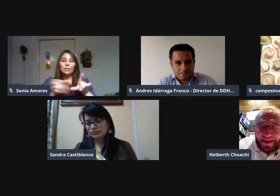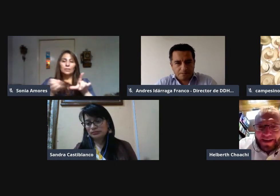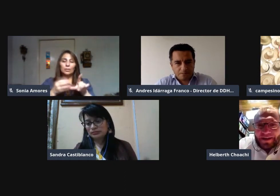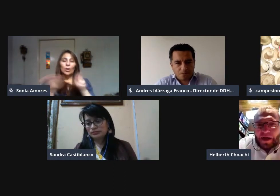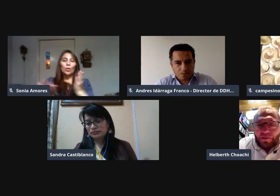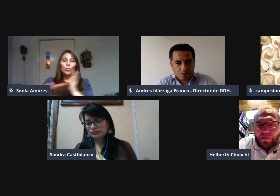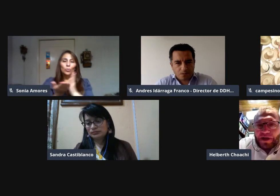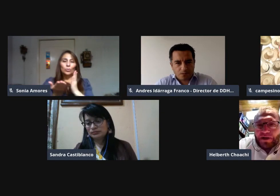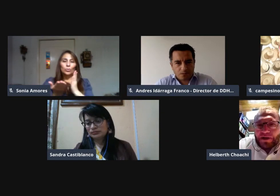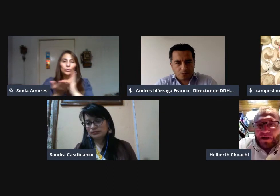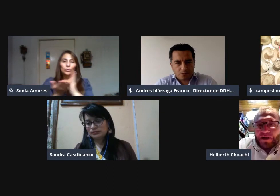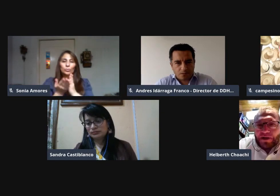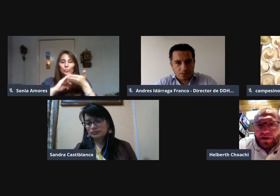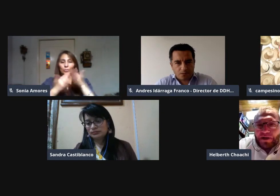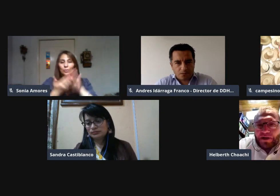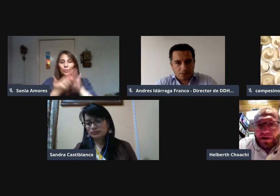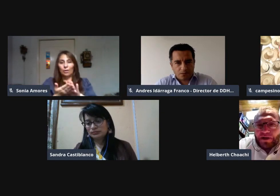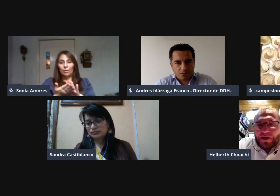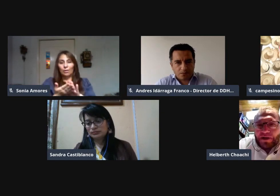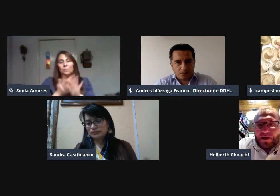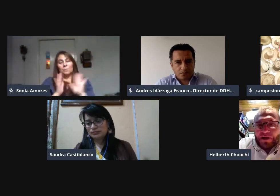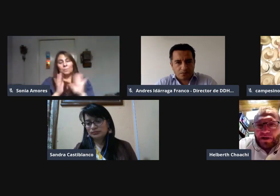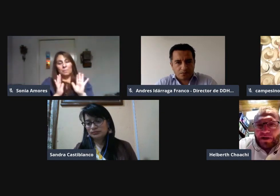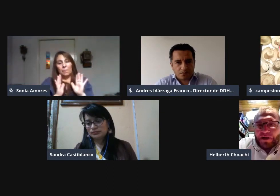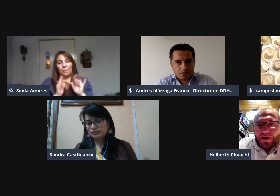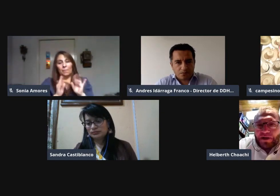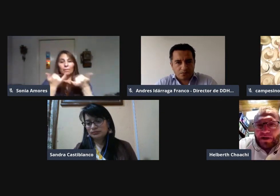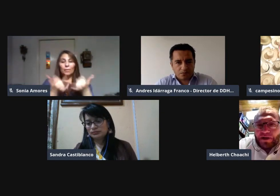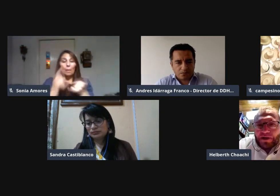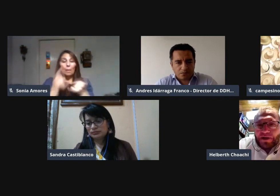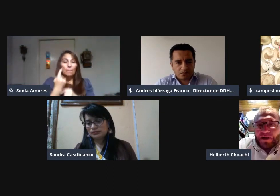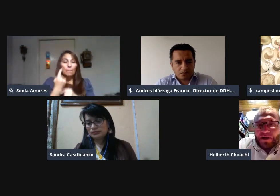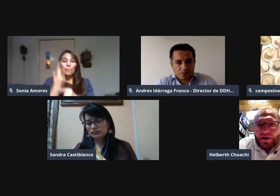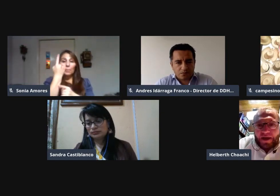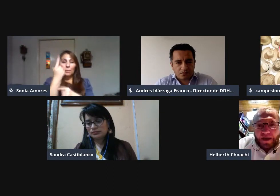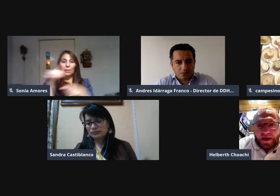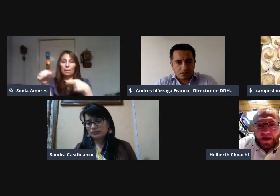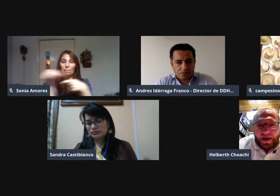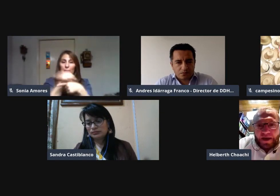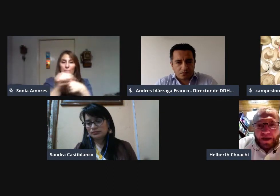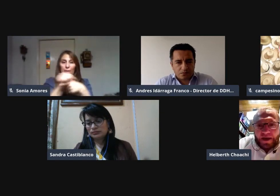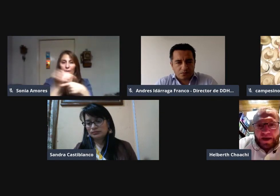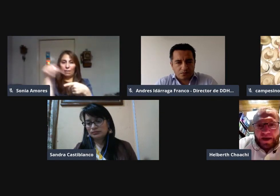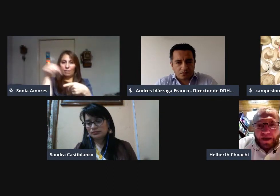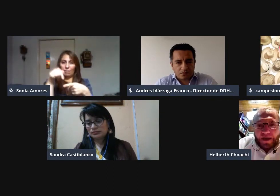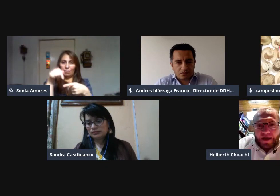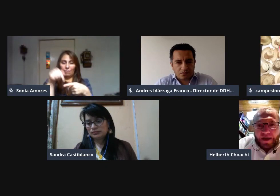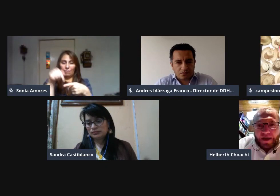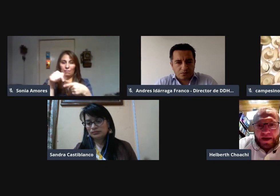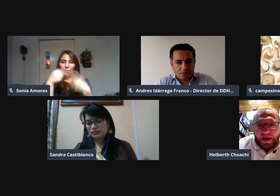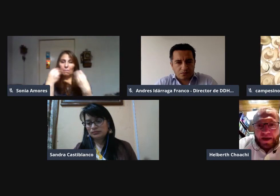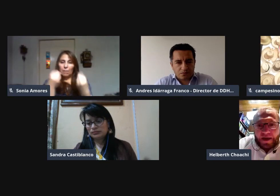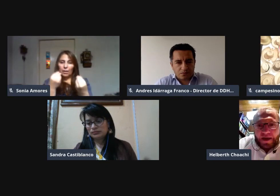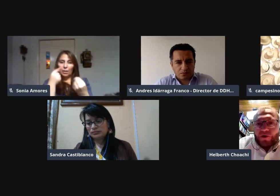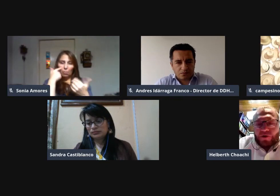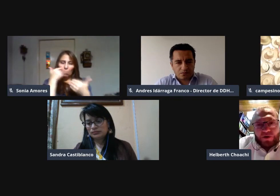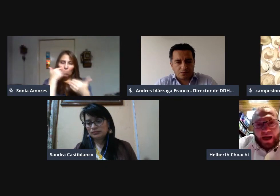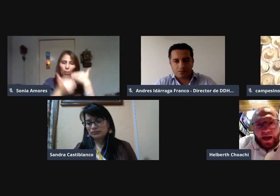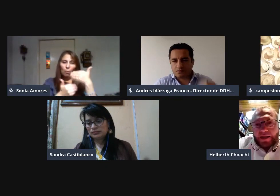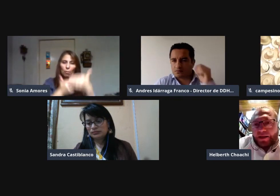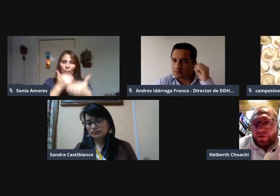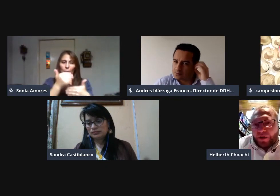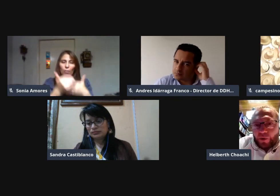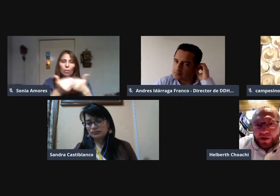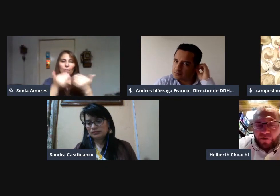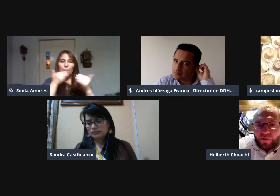Entonces, estamos haciendo como este primer ejercicio para ir también mejorando